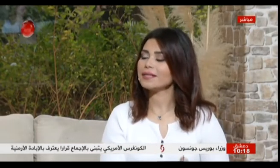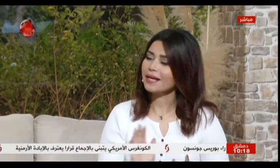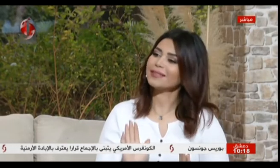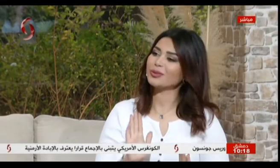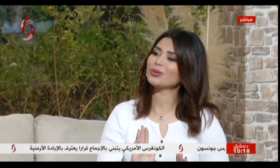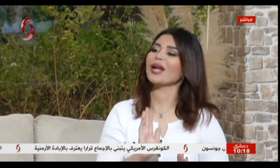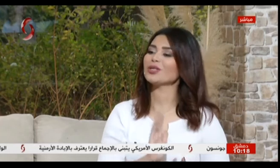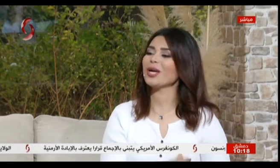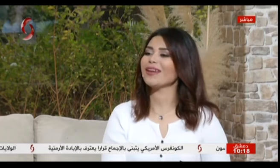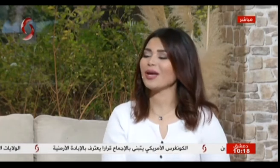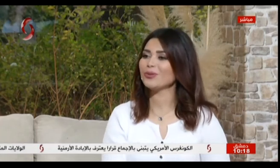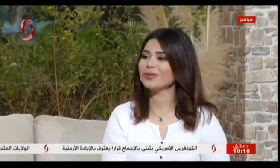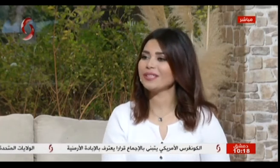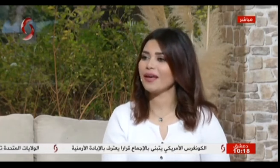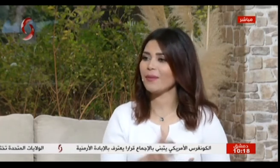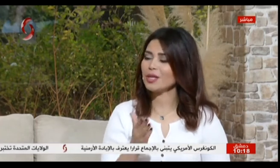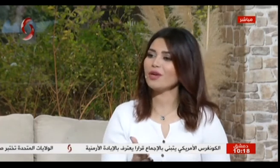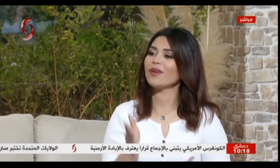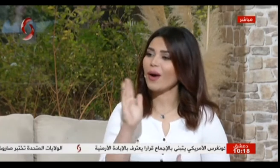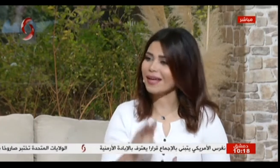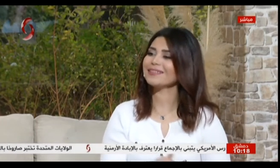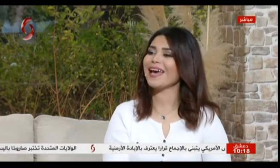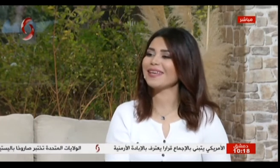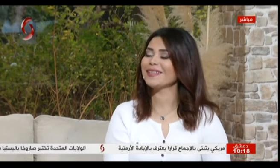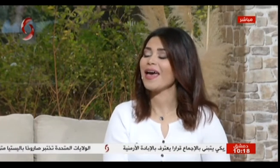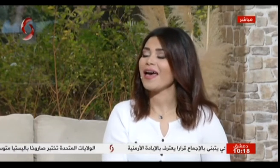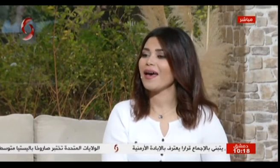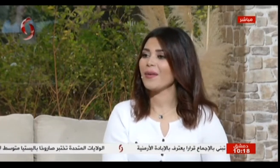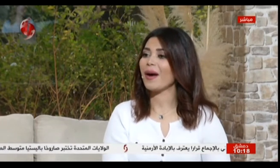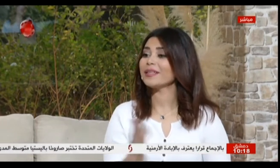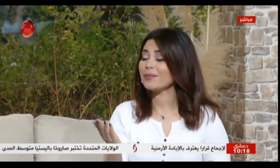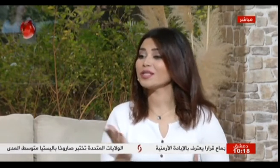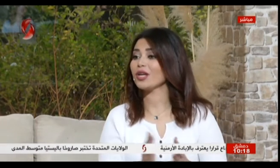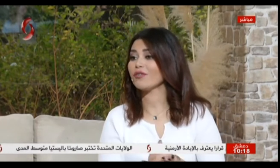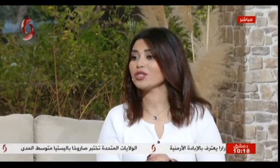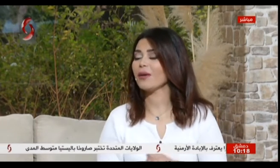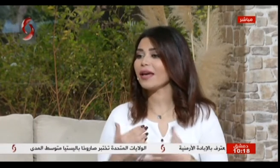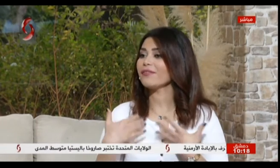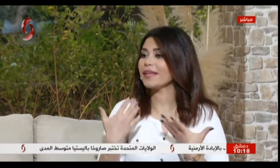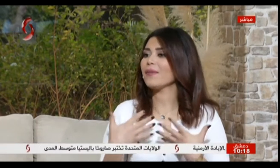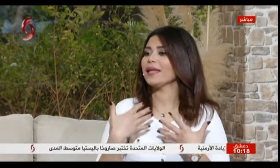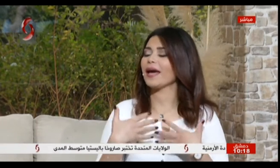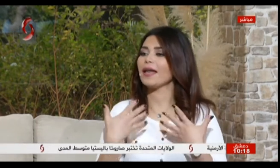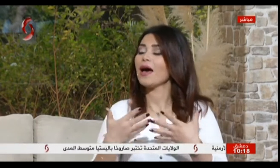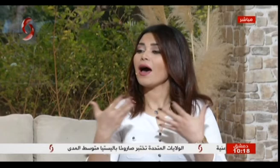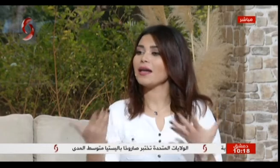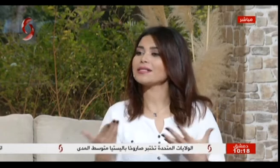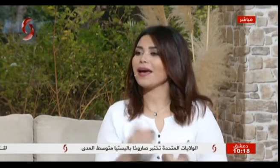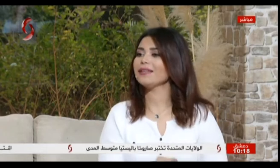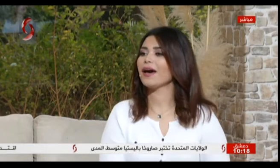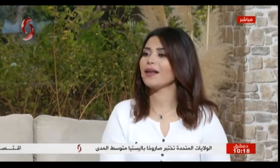يمكن رسالة الدكتورة إن شاء الله رح تكوني ماشية فيها وحتاخديها أكيد مع مرتبة الشرف إن شاء الله، ولكن دائما هيك